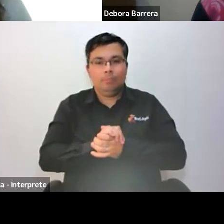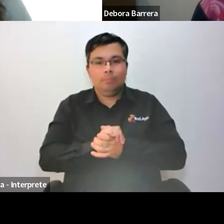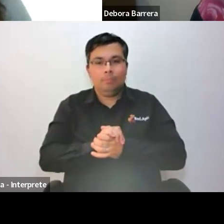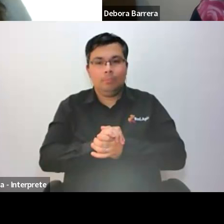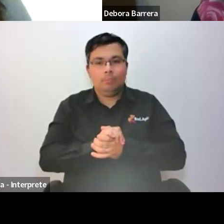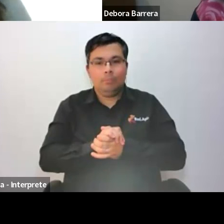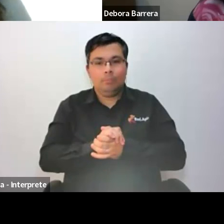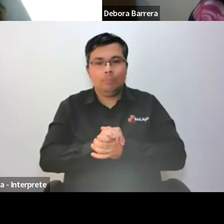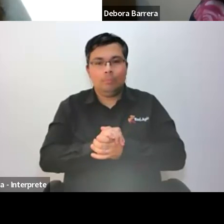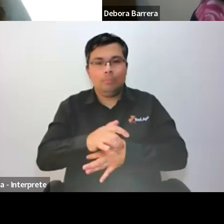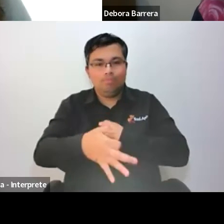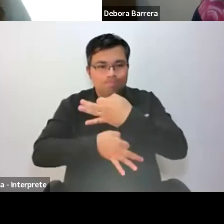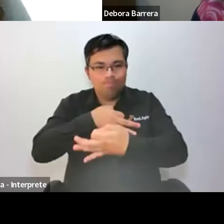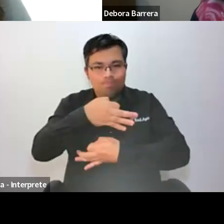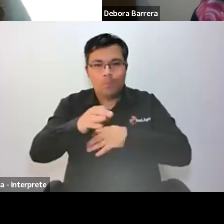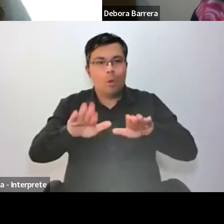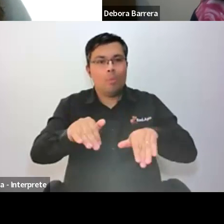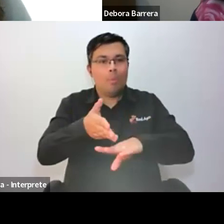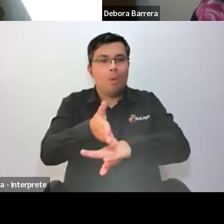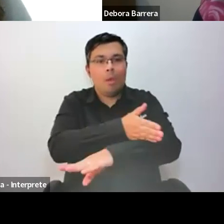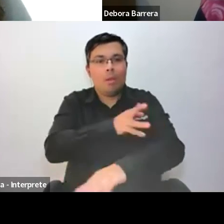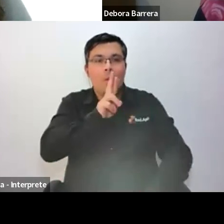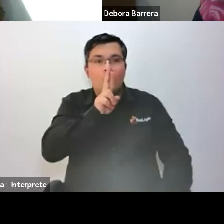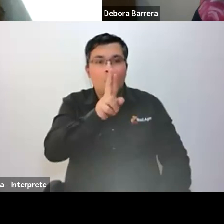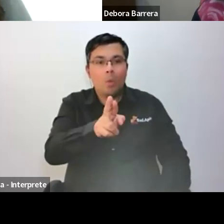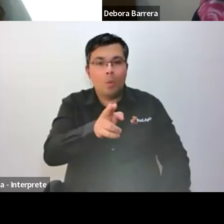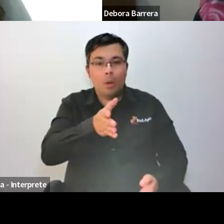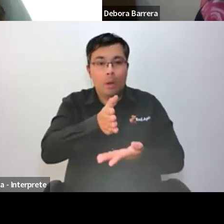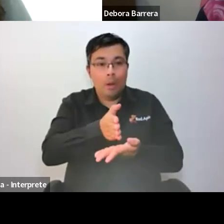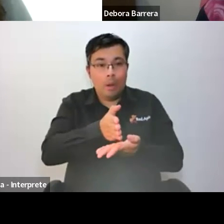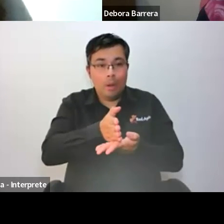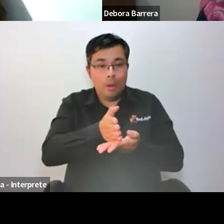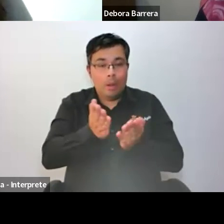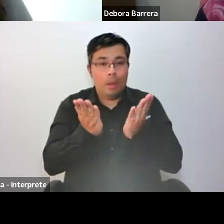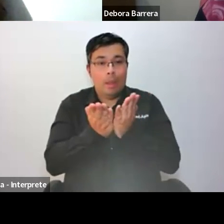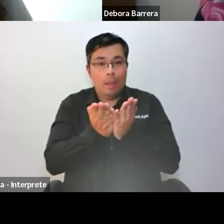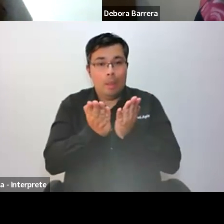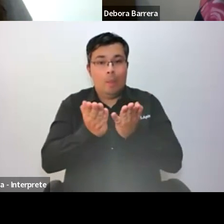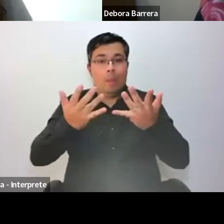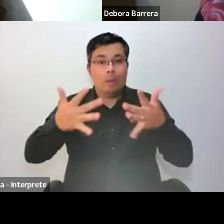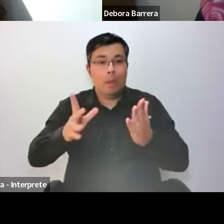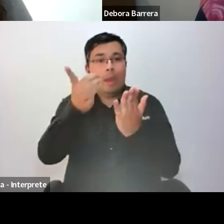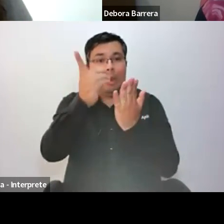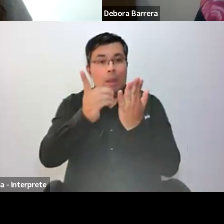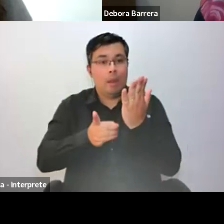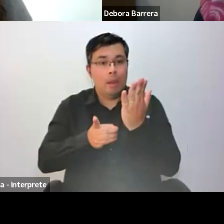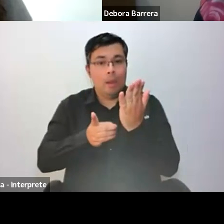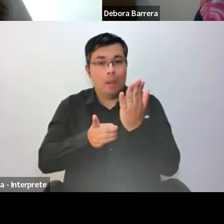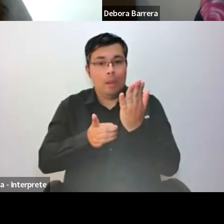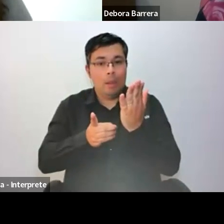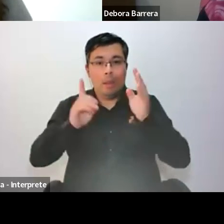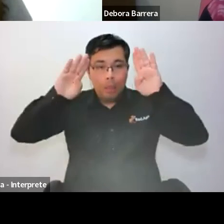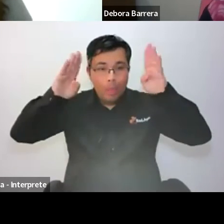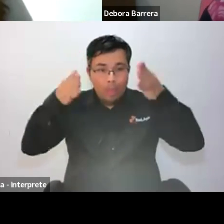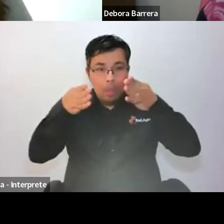parafraseando tu respuesta, el estudiante, si ya tiene el diagnóstico de autismo, no puede ingresar a la Escuela